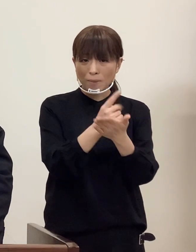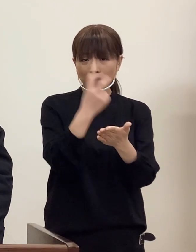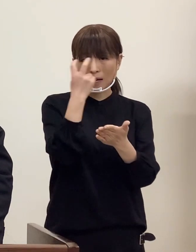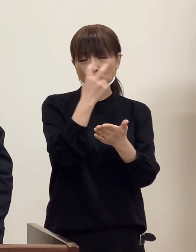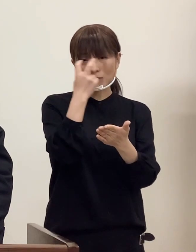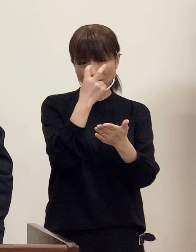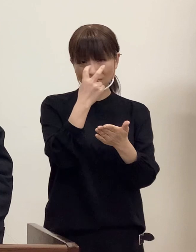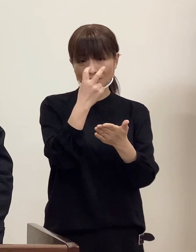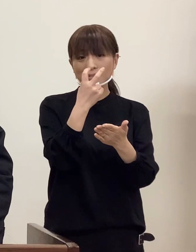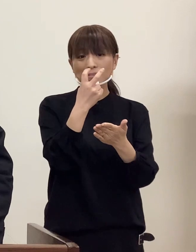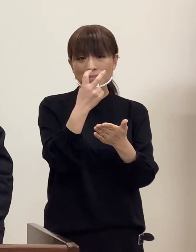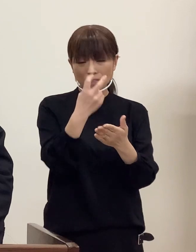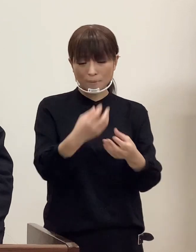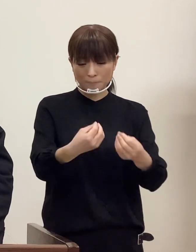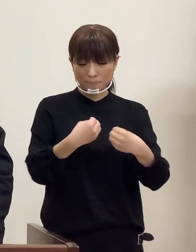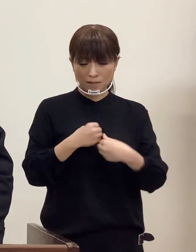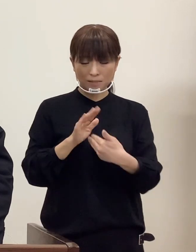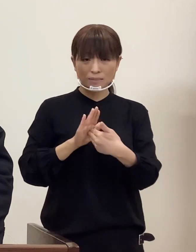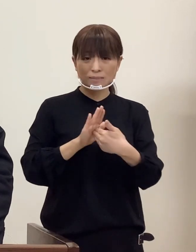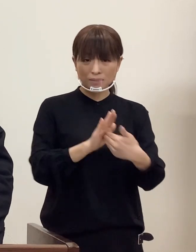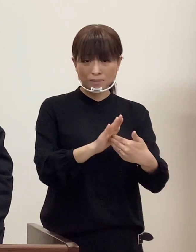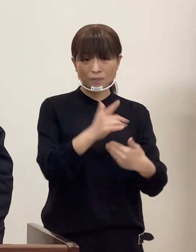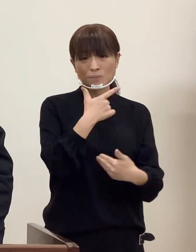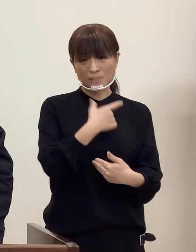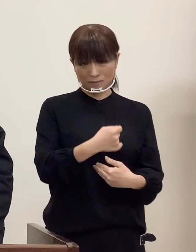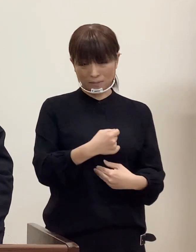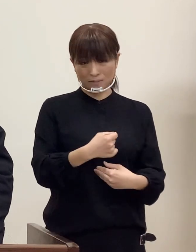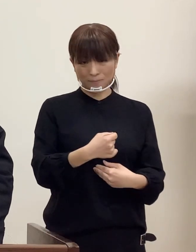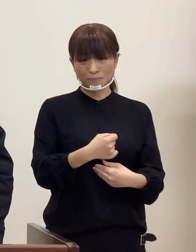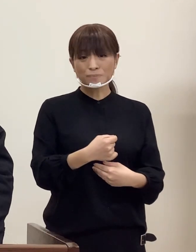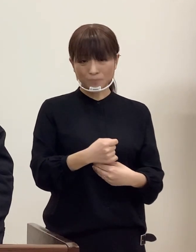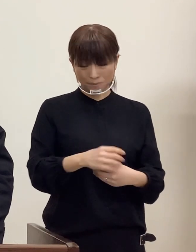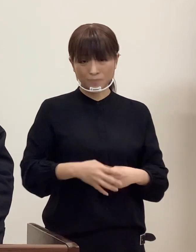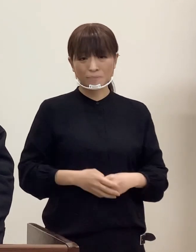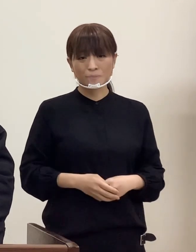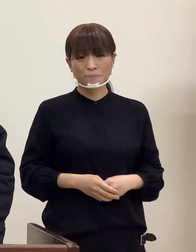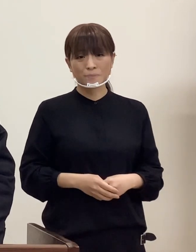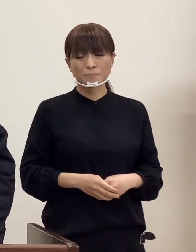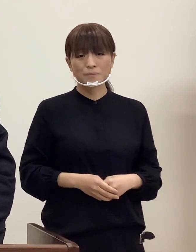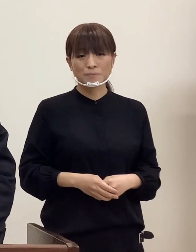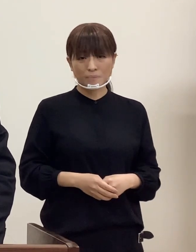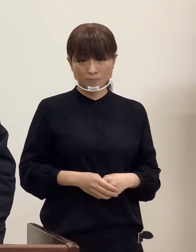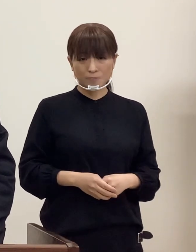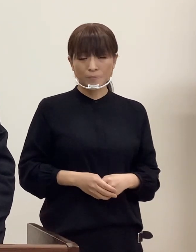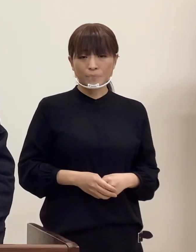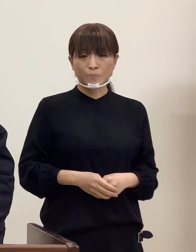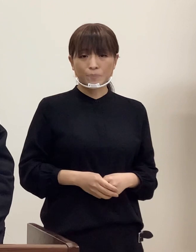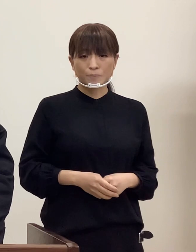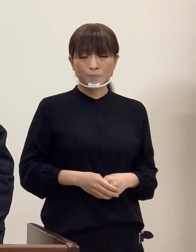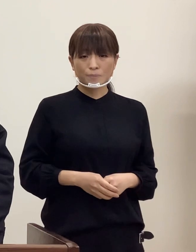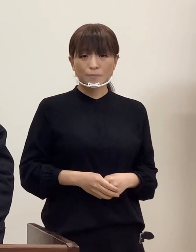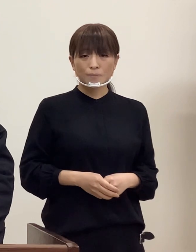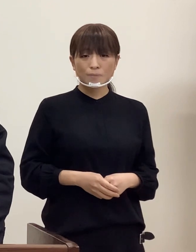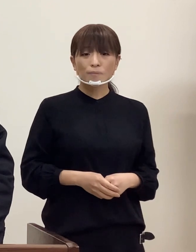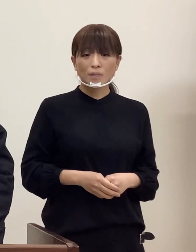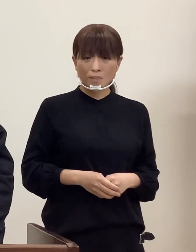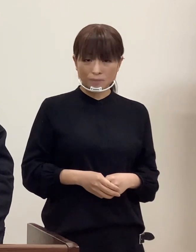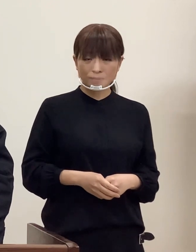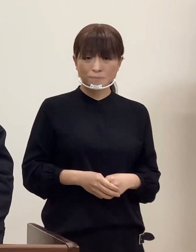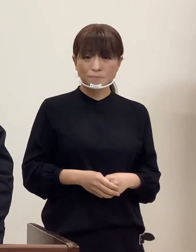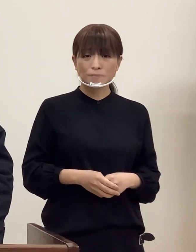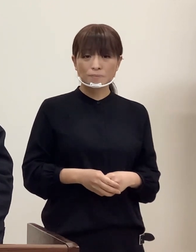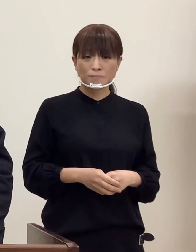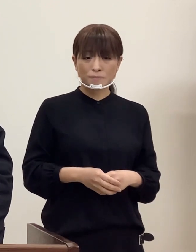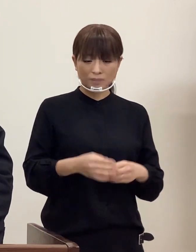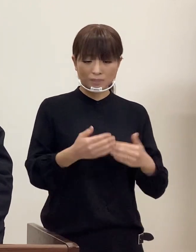き、リスクを避ける行動をとってください。これは後ほど画面でよく映ります。帰省や旅行